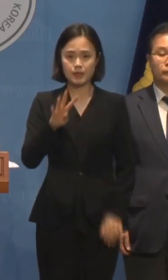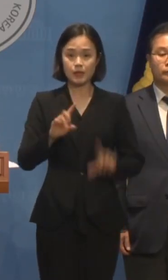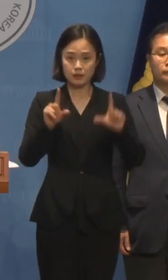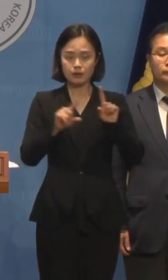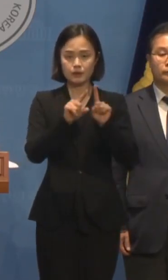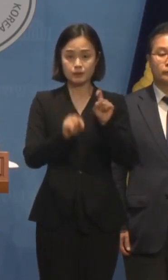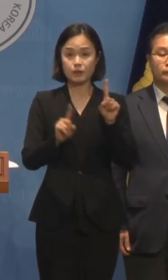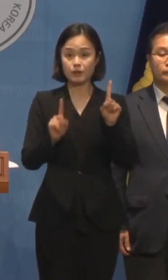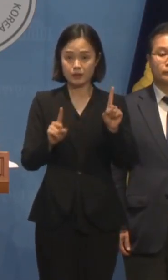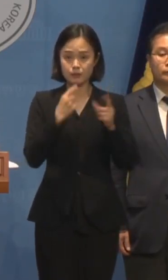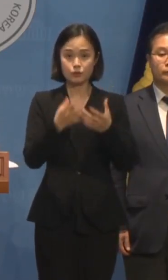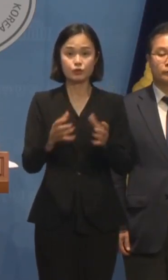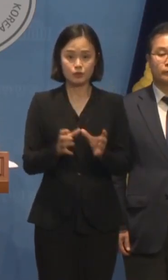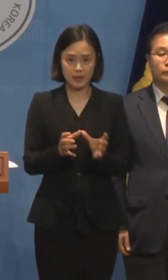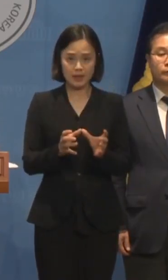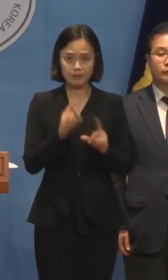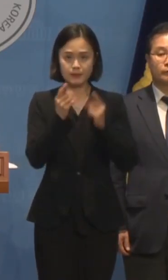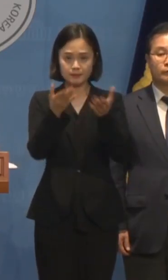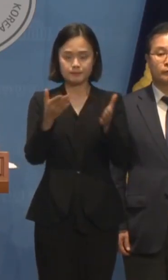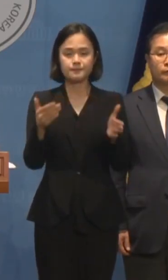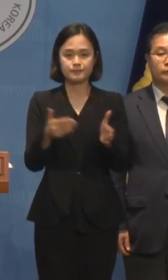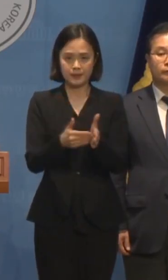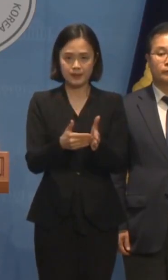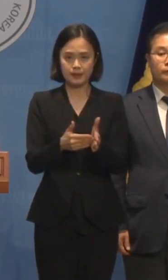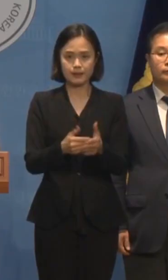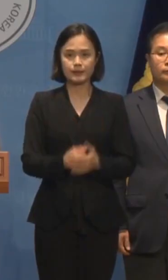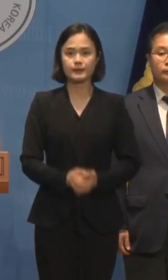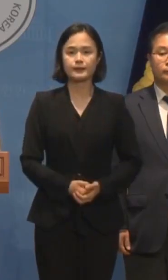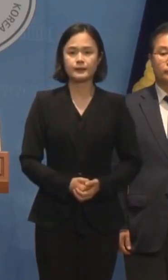11월 1일 더불어민주당 검찰독재대책위원회.